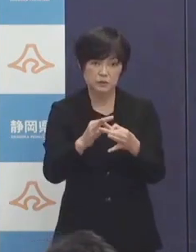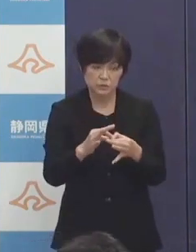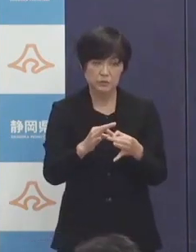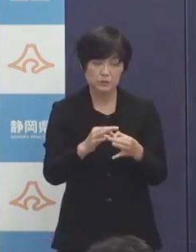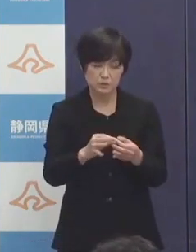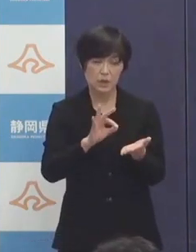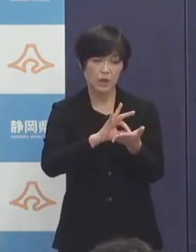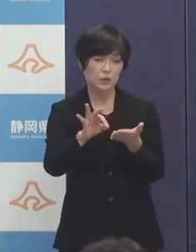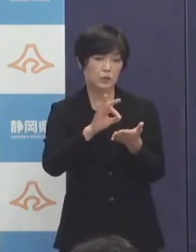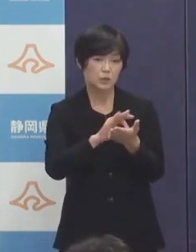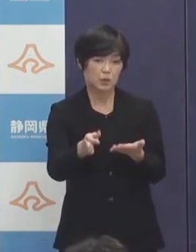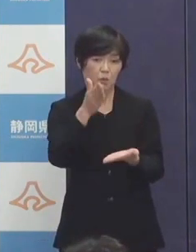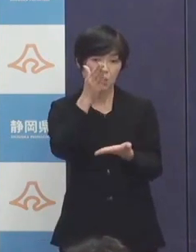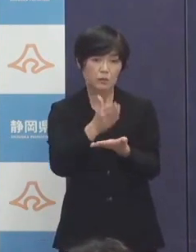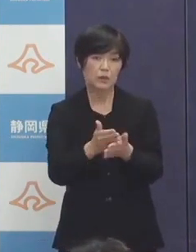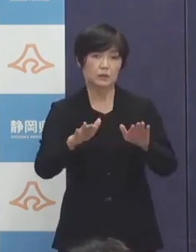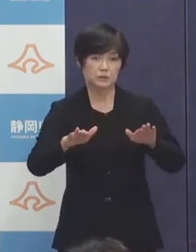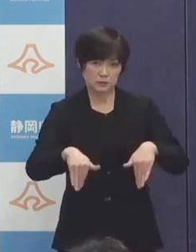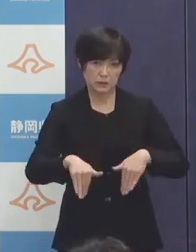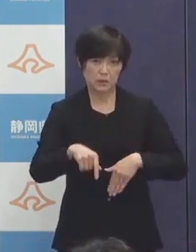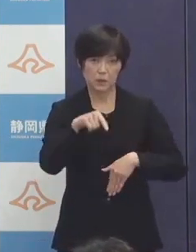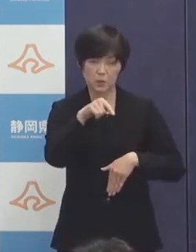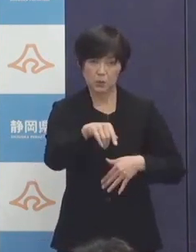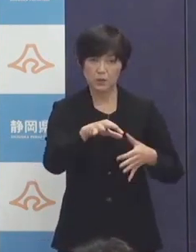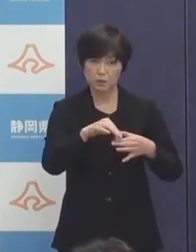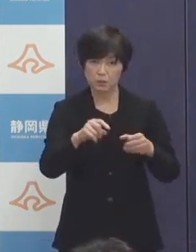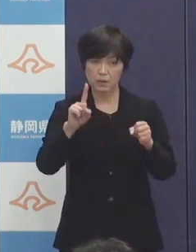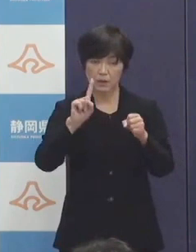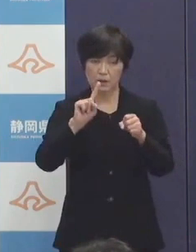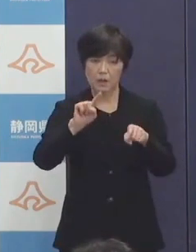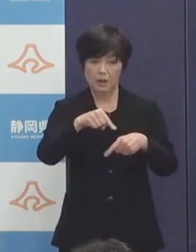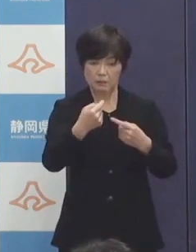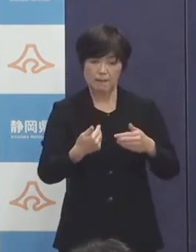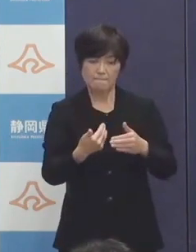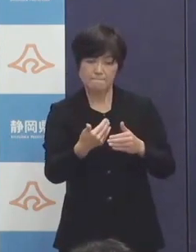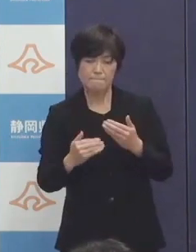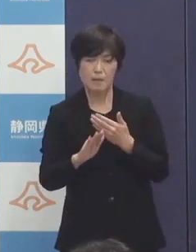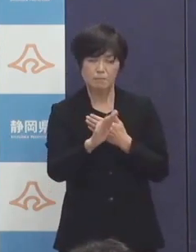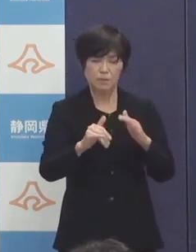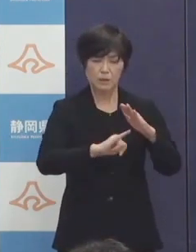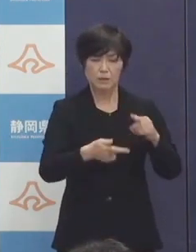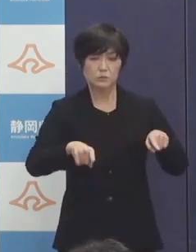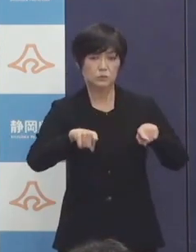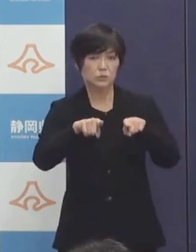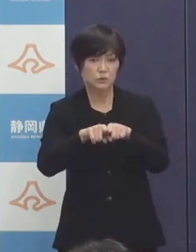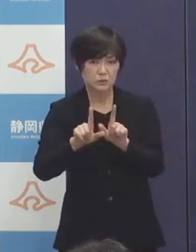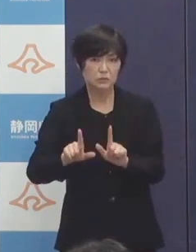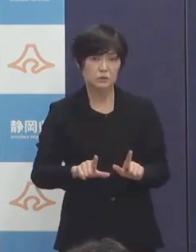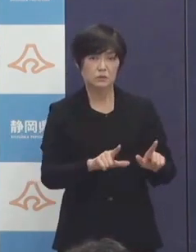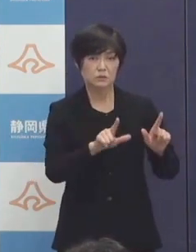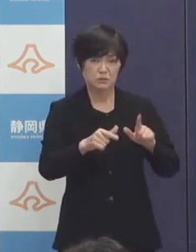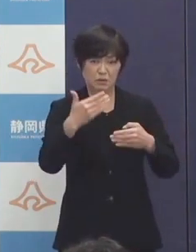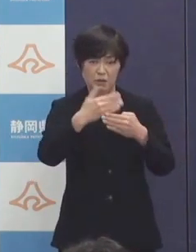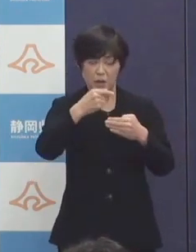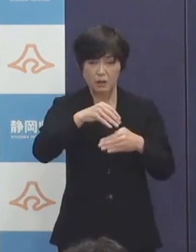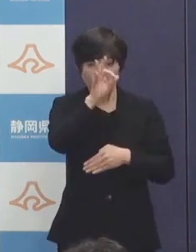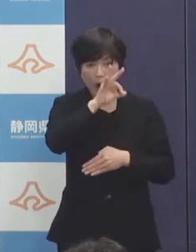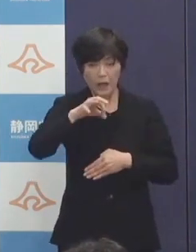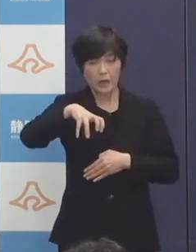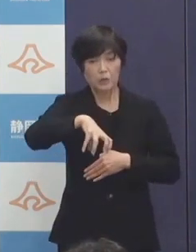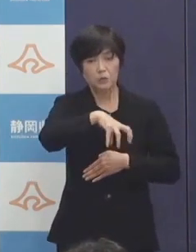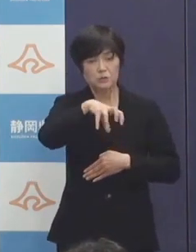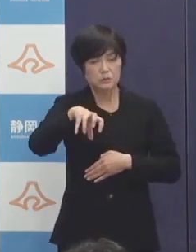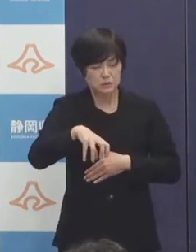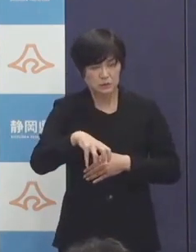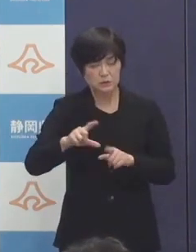利用を一時停止いたしました。このことは年末年始をご家族などと一緒に県内の観光地でゆっくりと過ごす